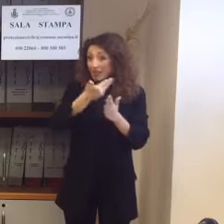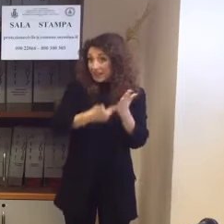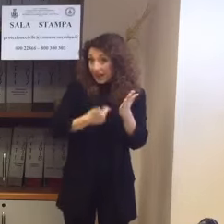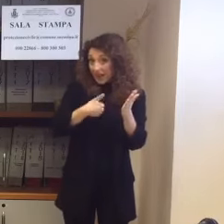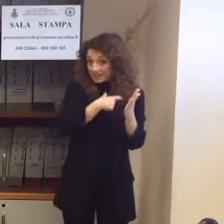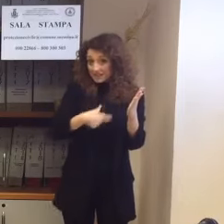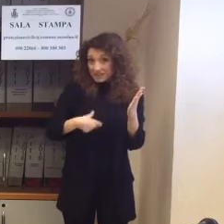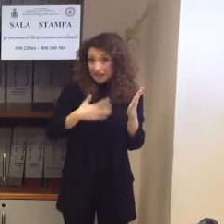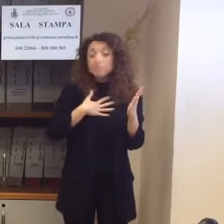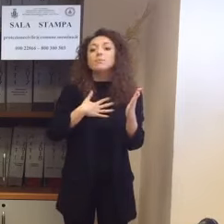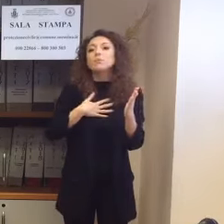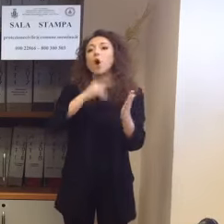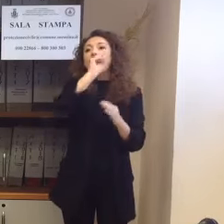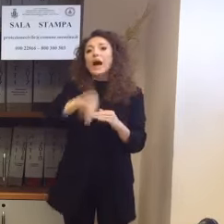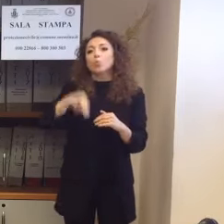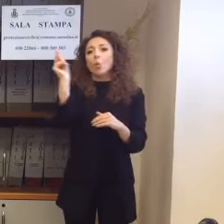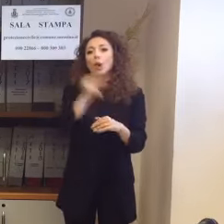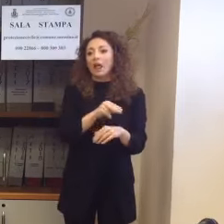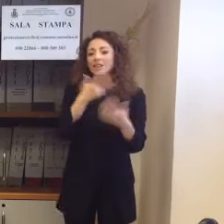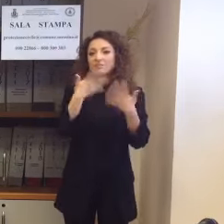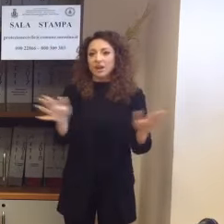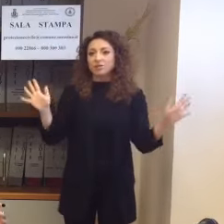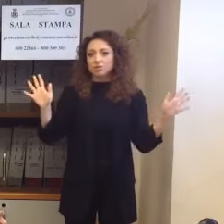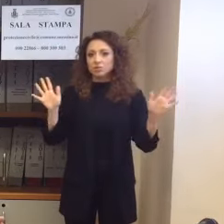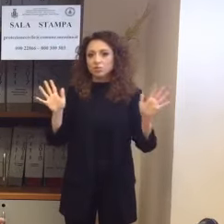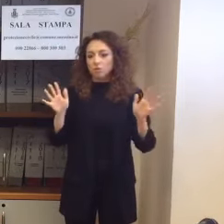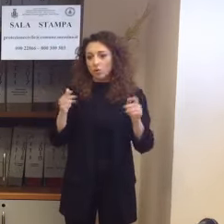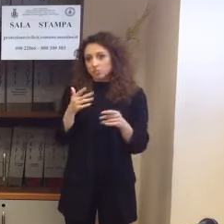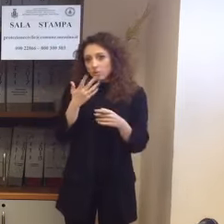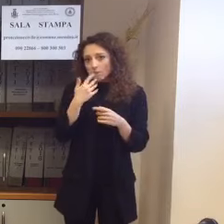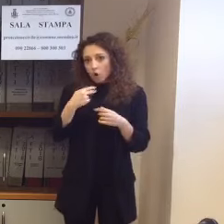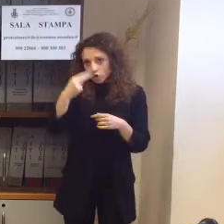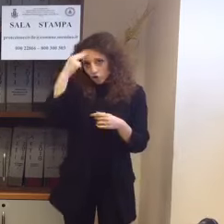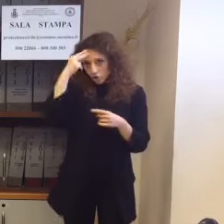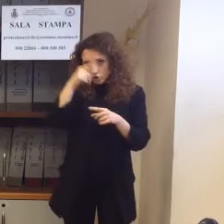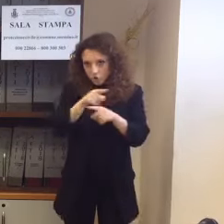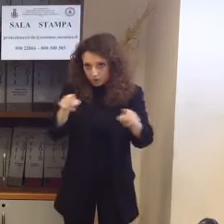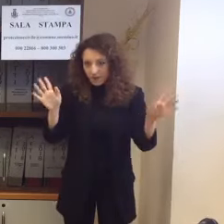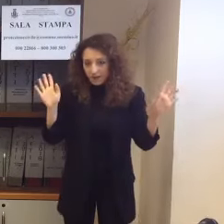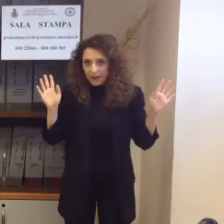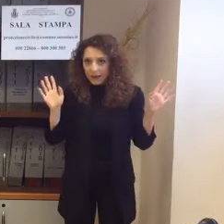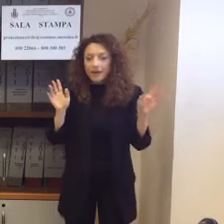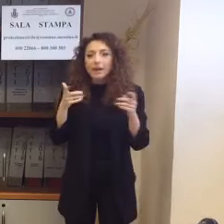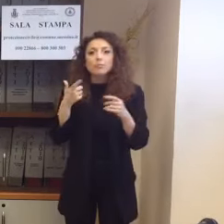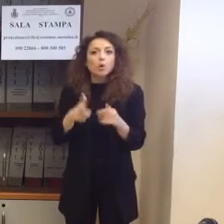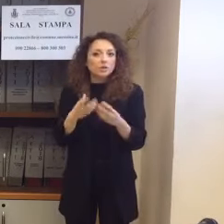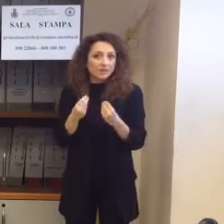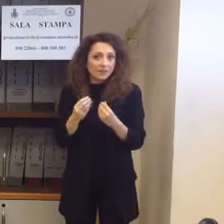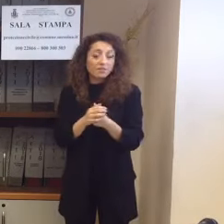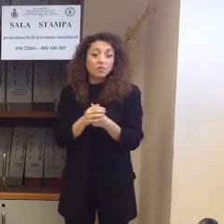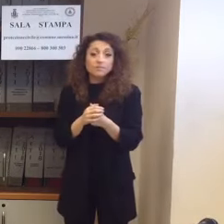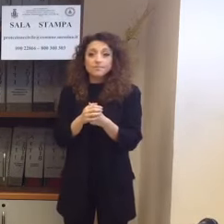sempre ricordare, perché sono ancora additato da certi